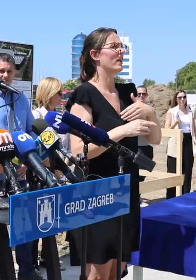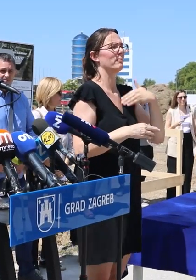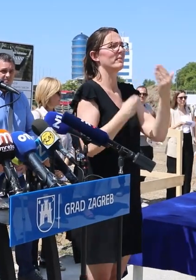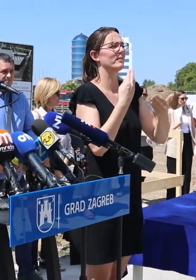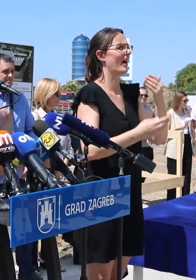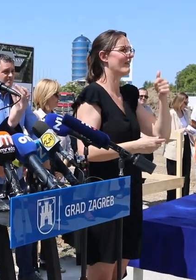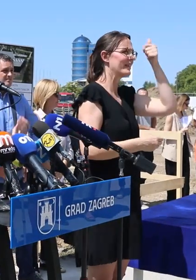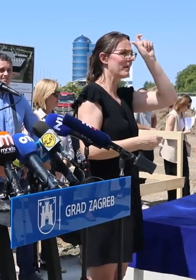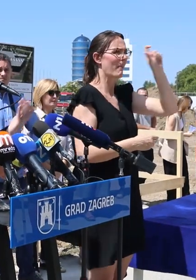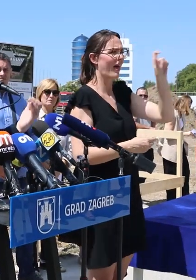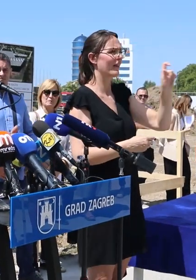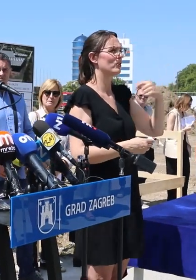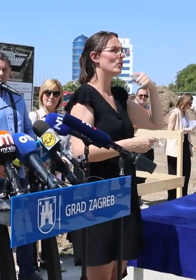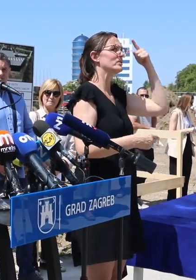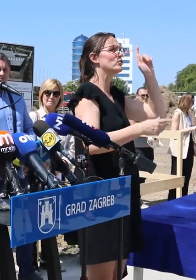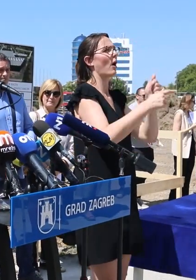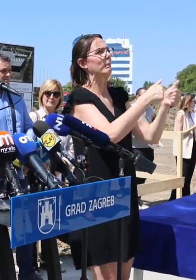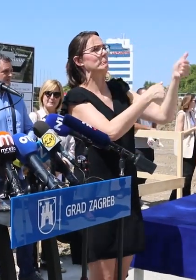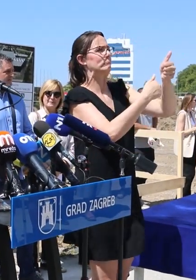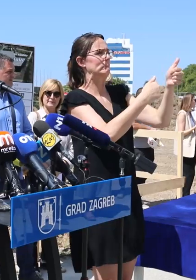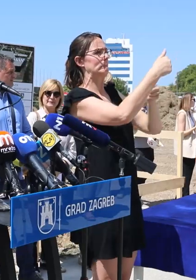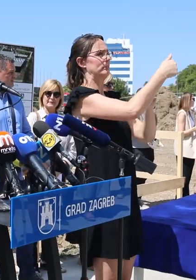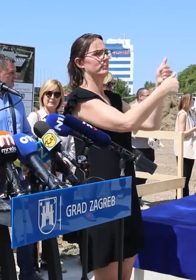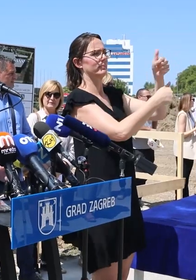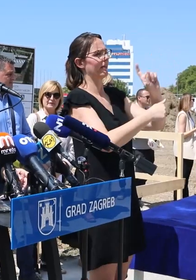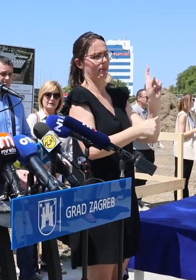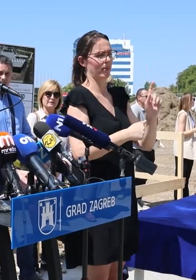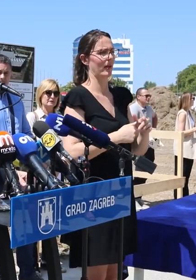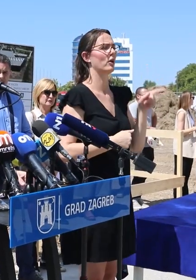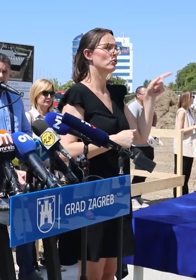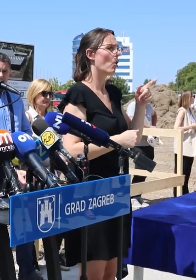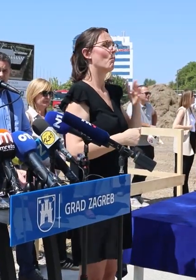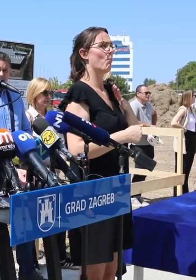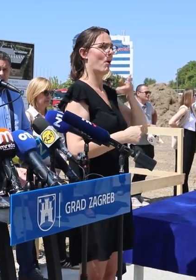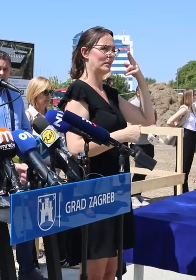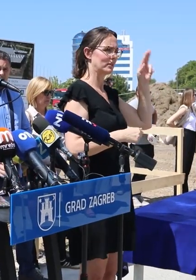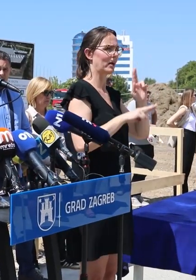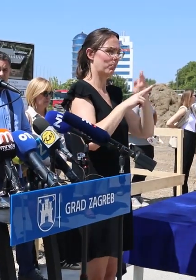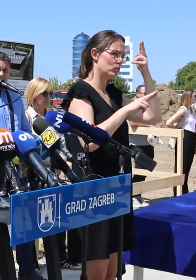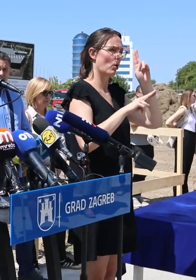ne se nabacivati, jer to znači da bi favorizirao nekog kandidata ili kandidata. To će biti odluka stranke ili bit će na vrijeme.